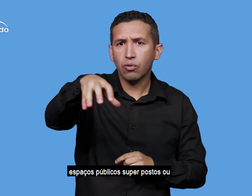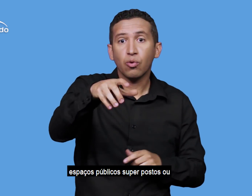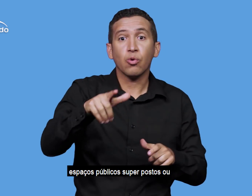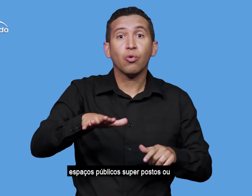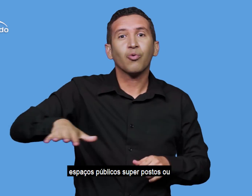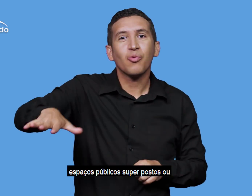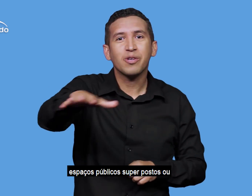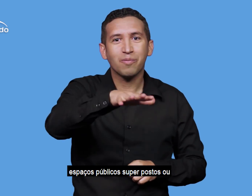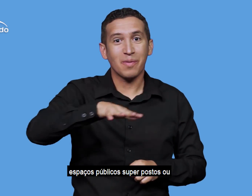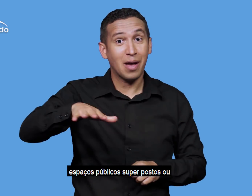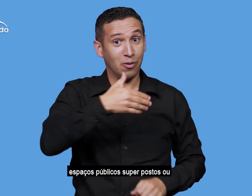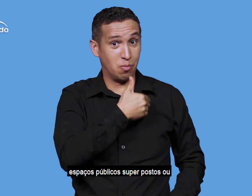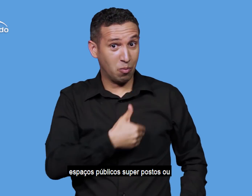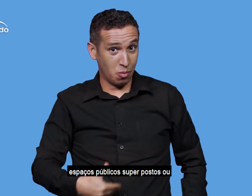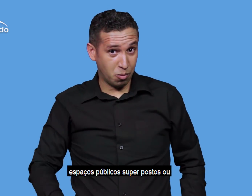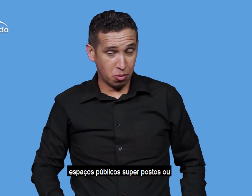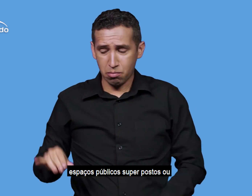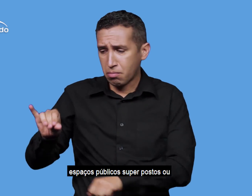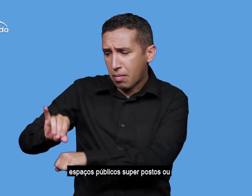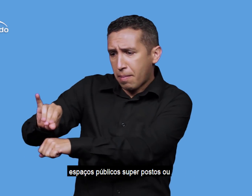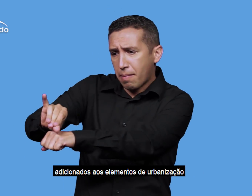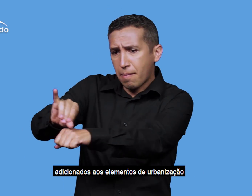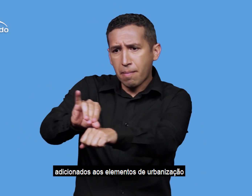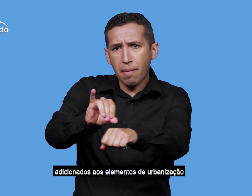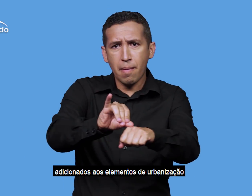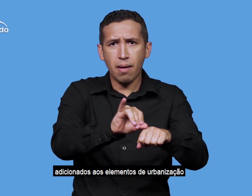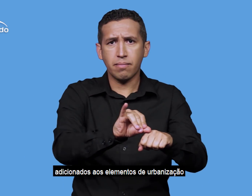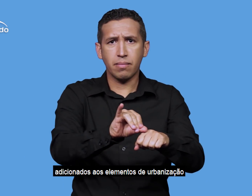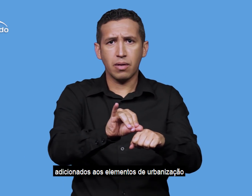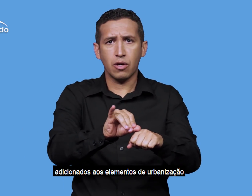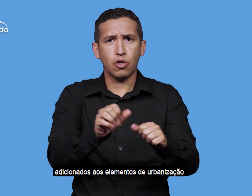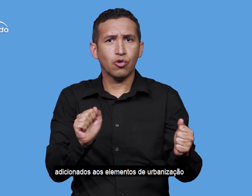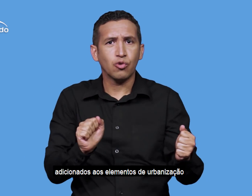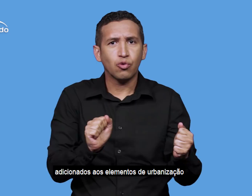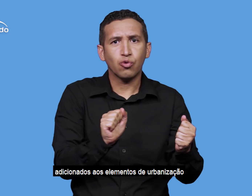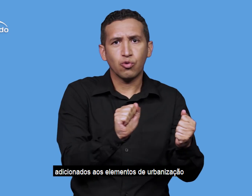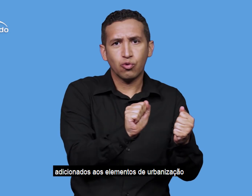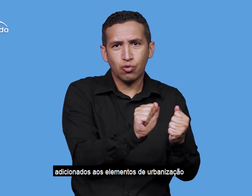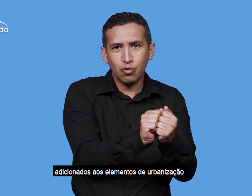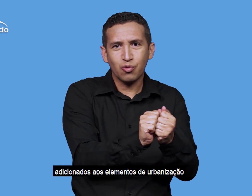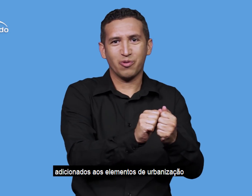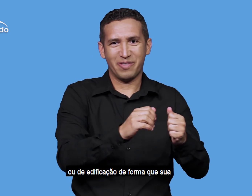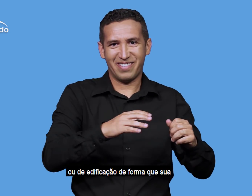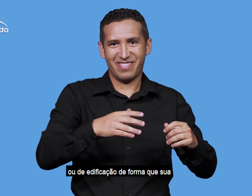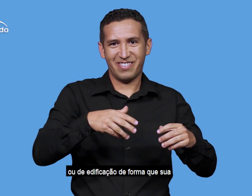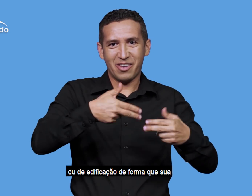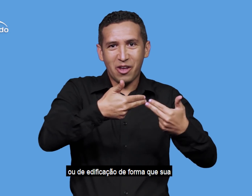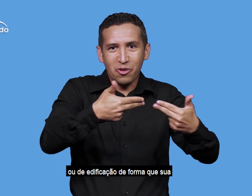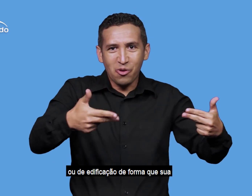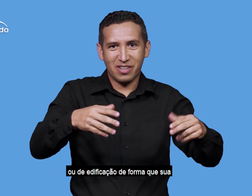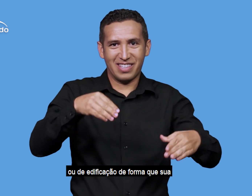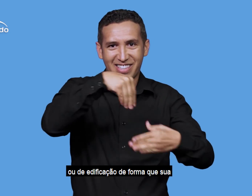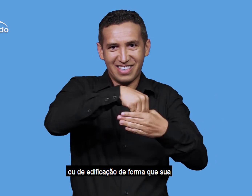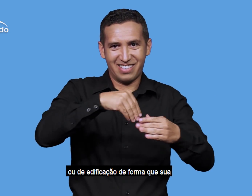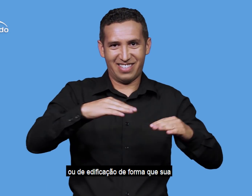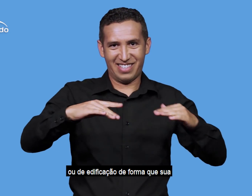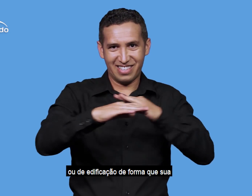públicos super postos ou adicionados aos elementos de urbanização ou de edificação de